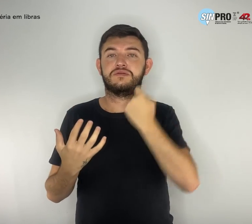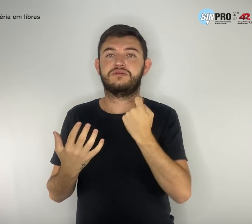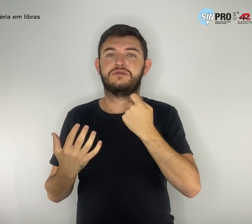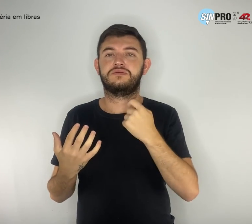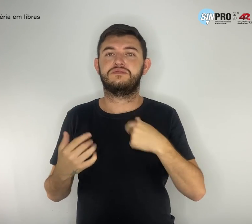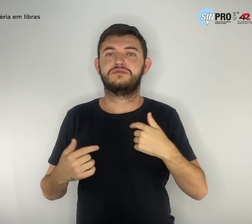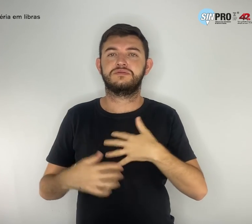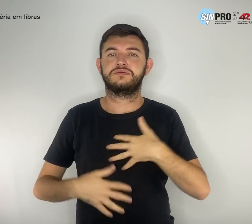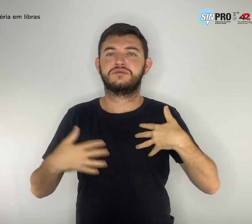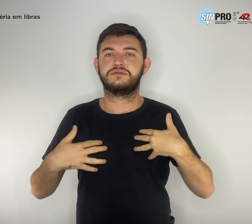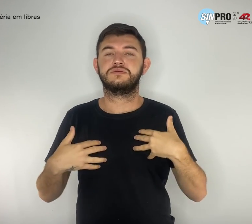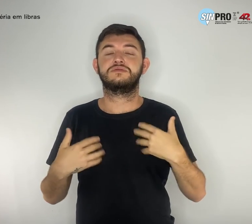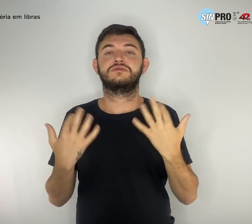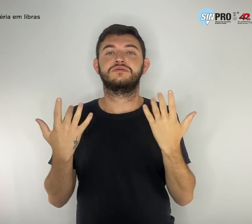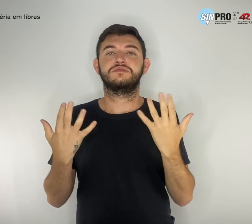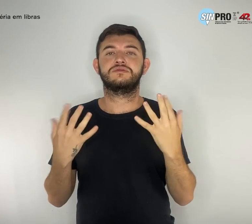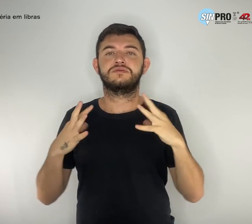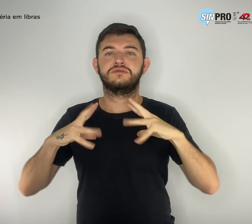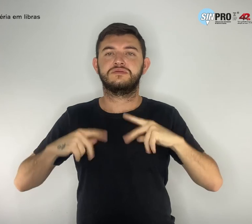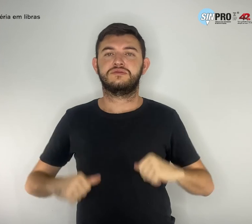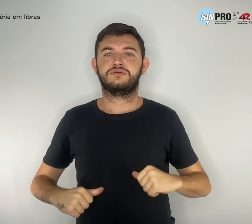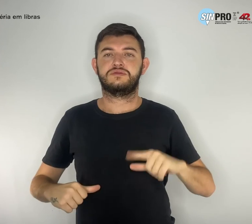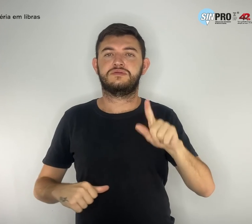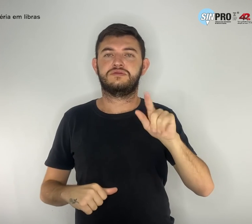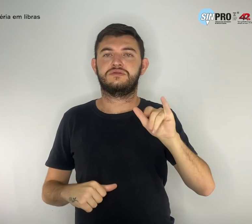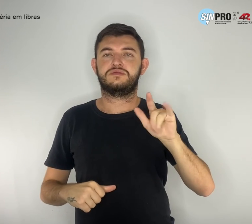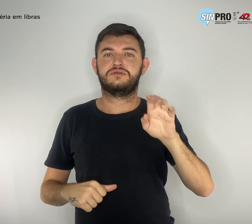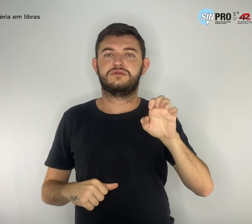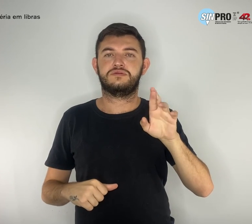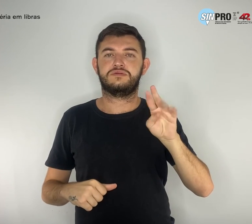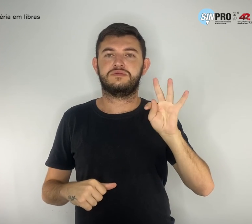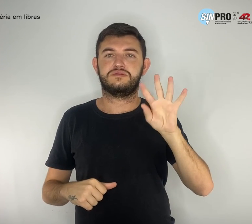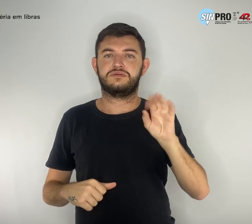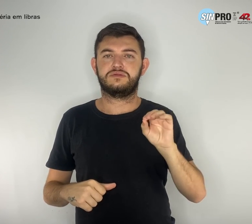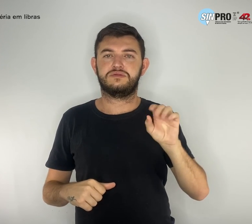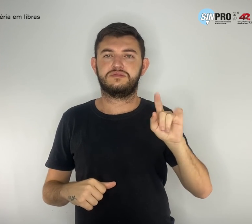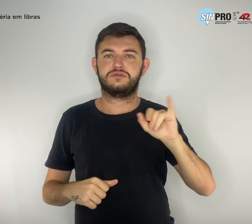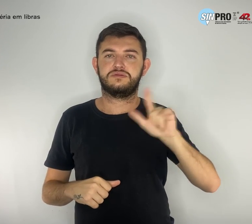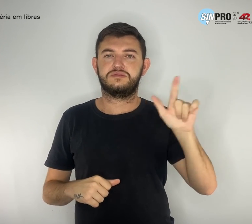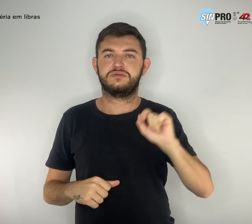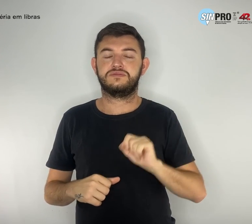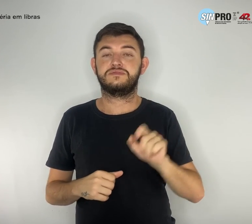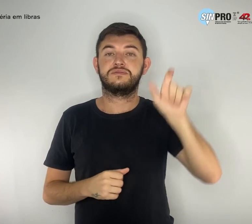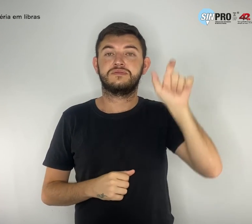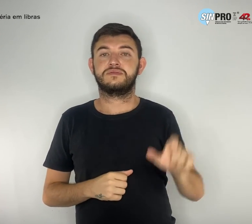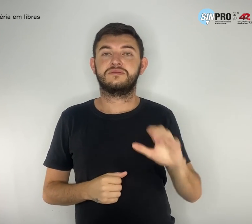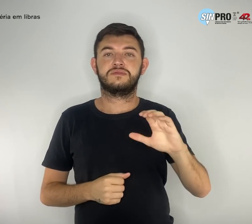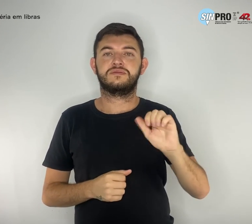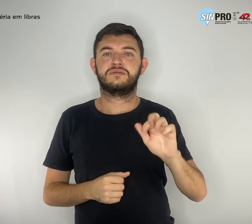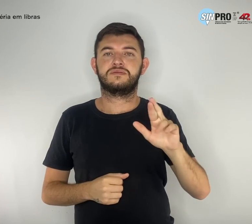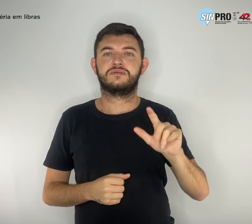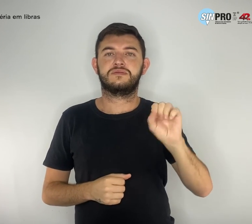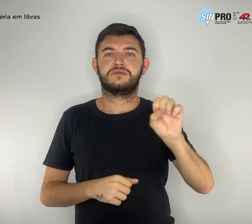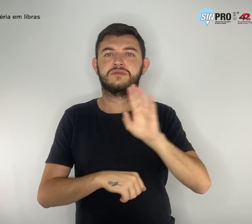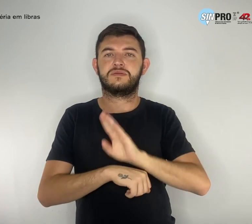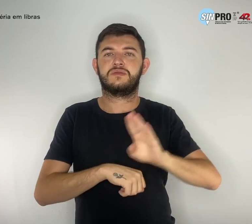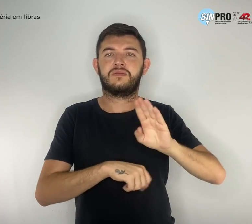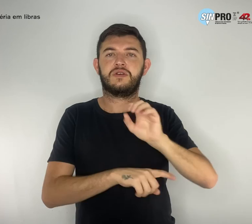limpeza. Gilberto Gil. Carlos Fernandes é bacharel em Sociologia e Ciência